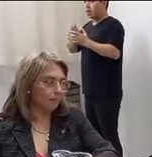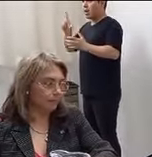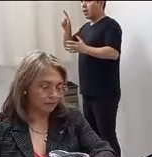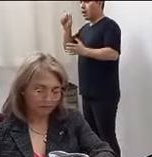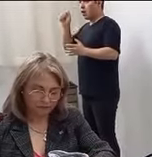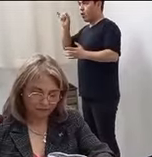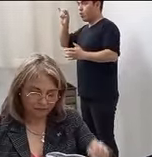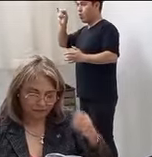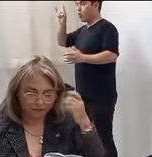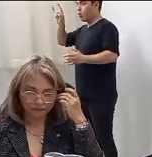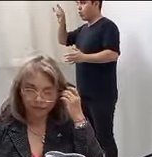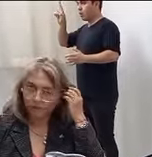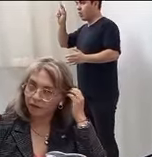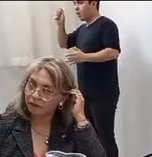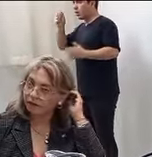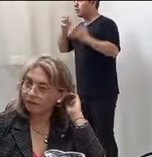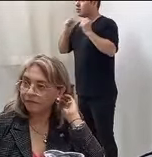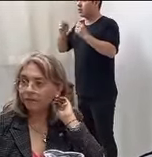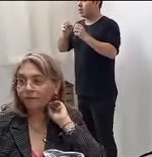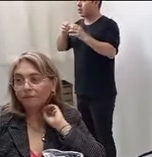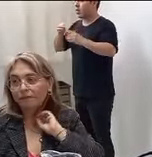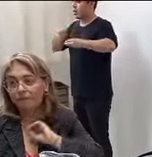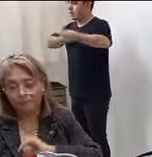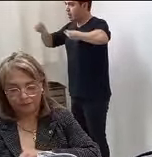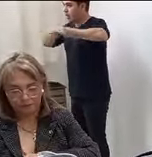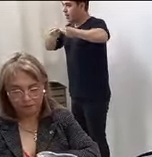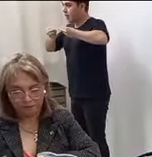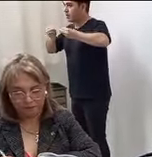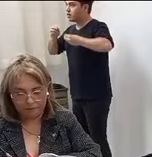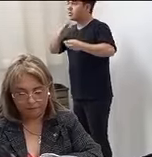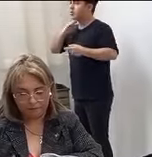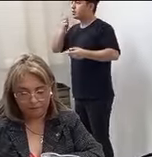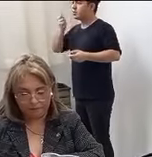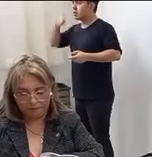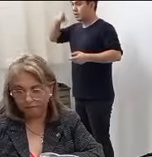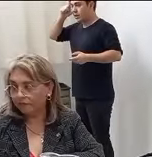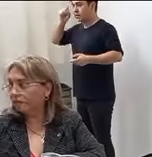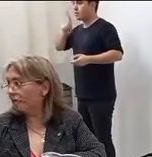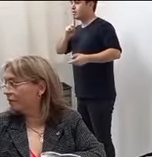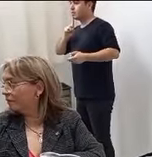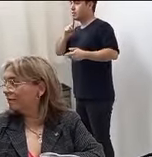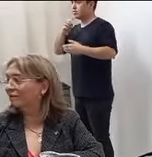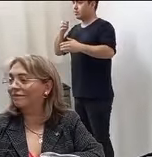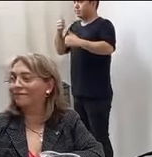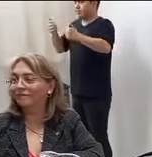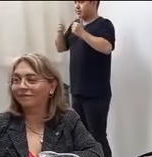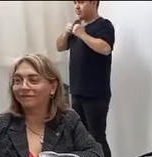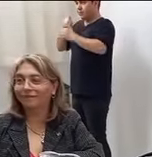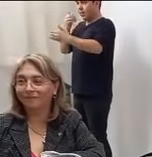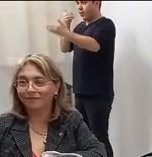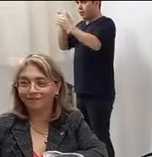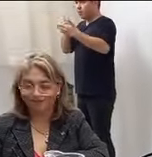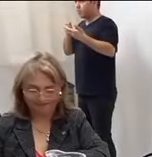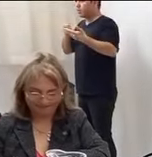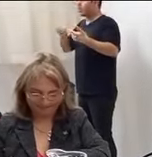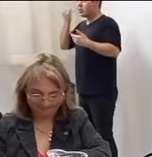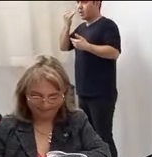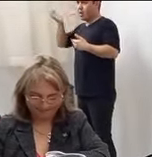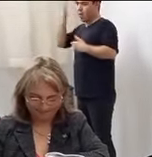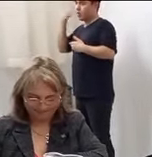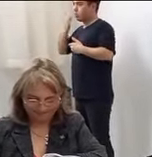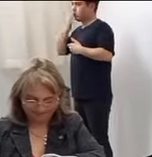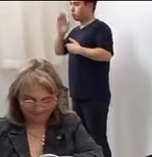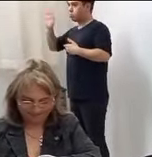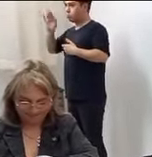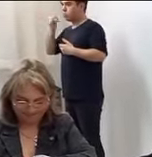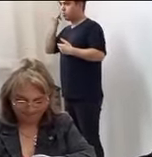Laura Venegas y como secretaria de la Administración a la señora Janet Jara, que está sentada por allá atrás, quienes ya prestaron un juramento el día